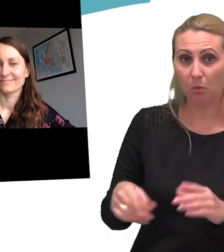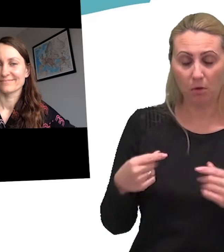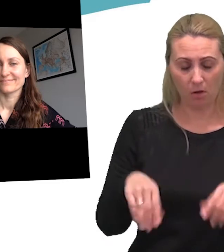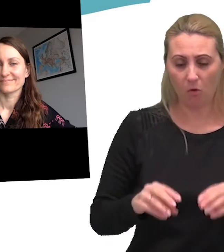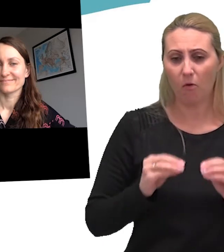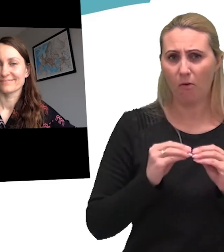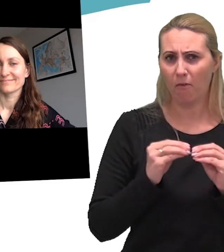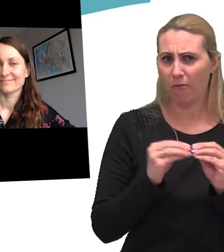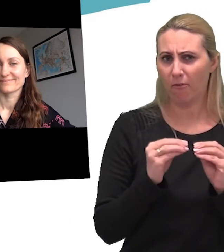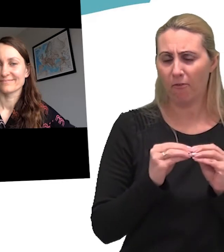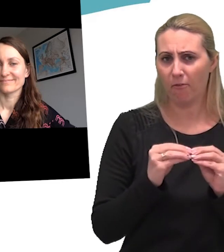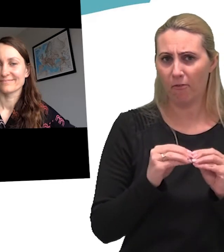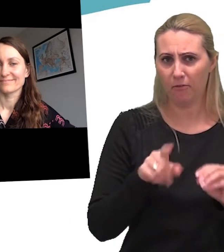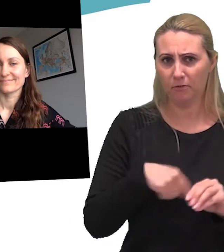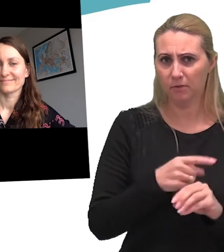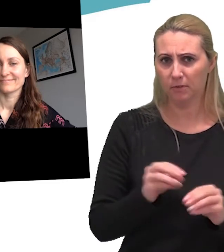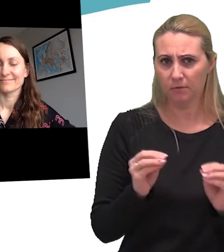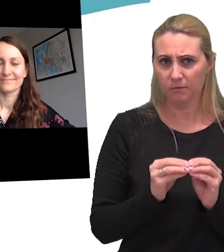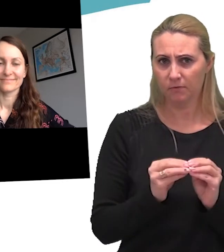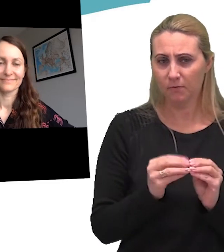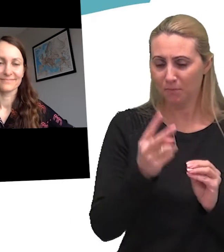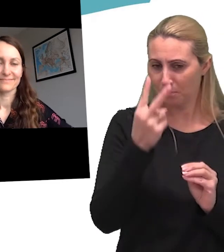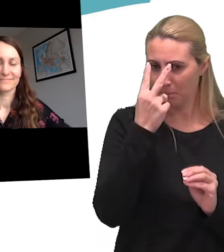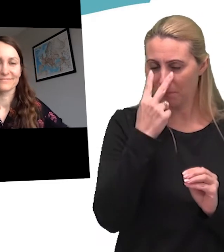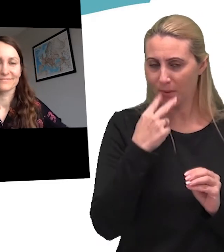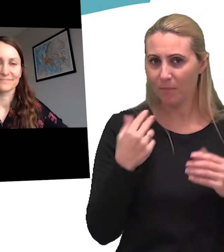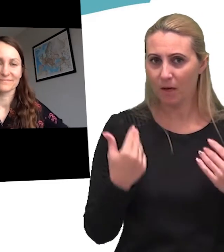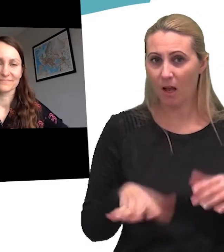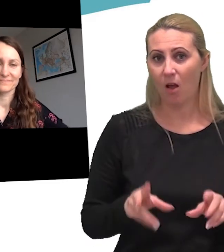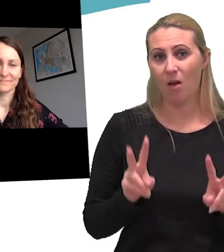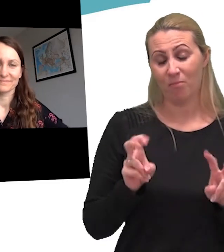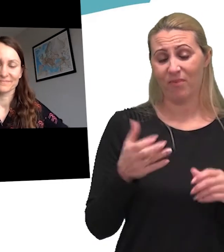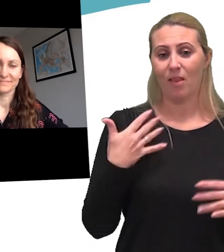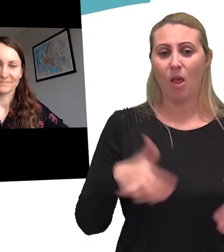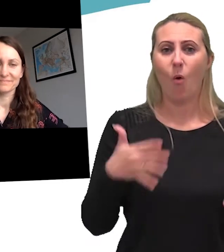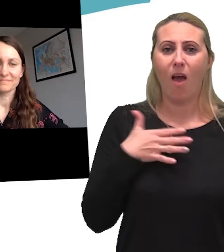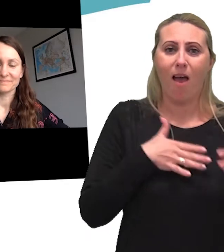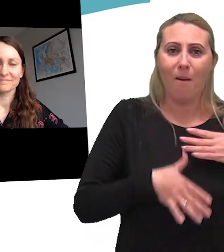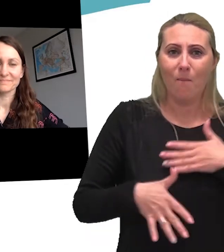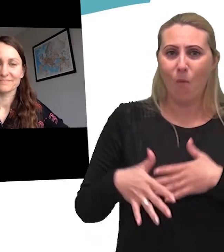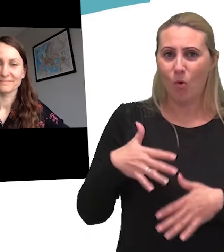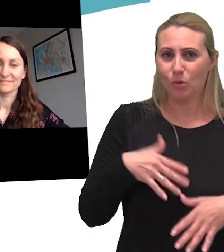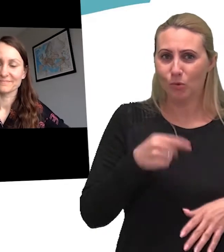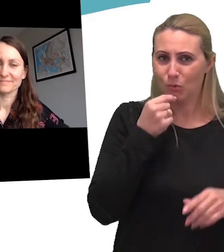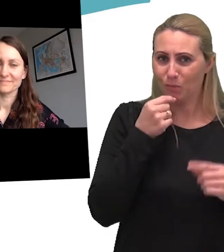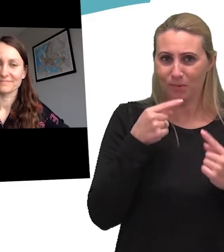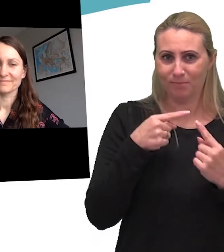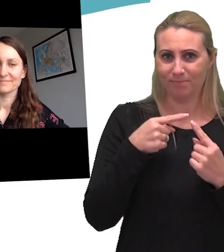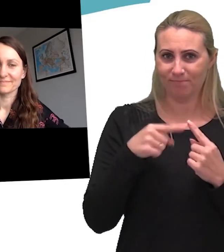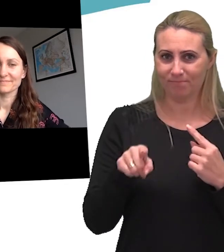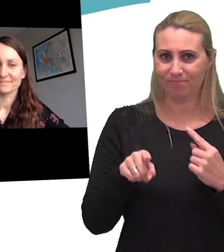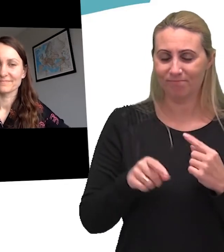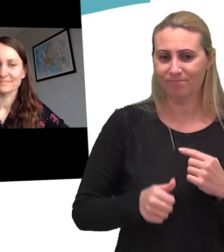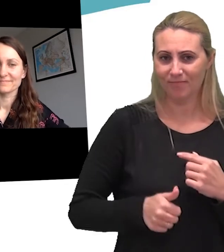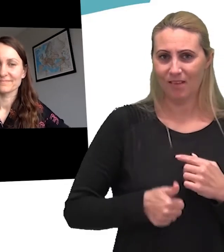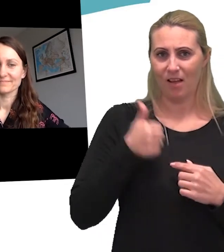pats. Tai tas kūra tą tokį emocinį visai kitą foną ir